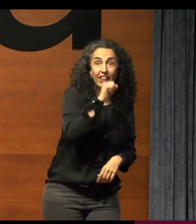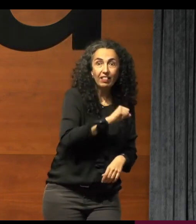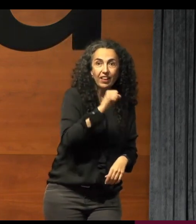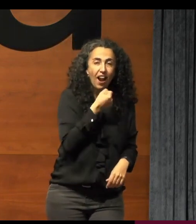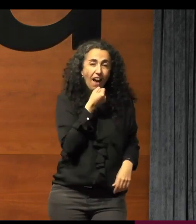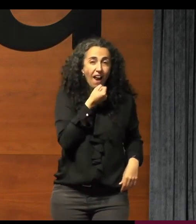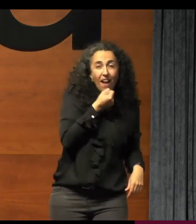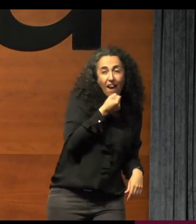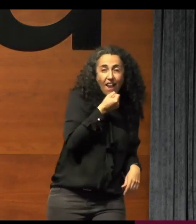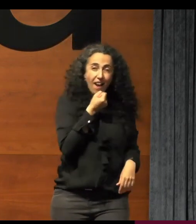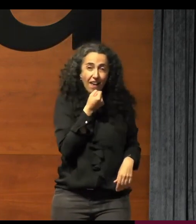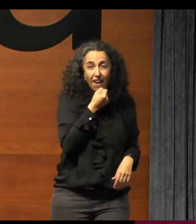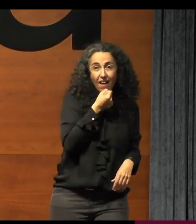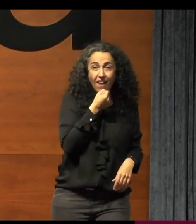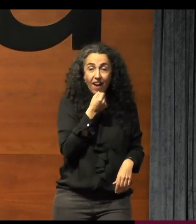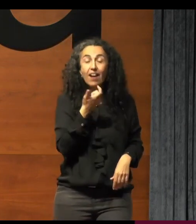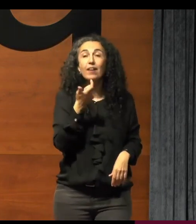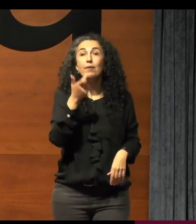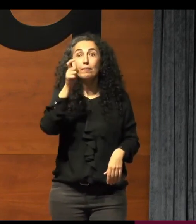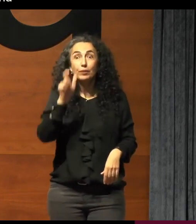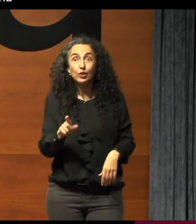persona sorda y una persona oyente, las dos